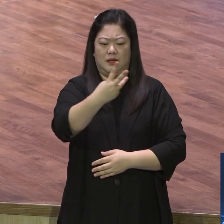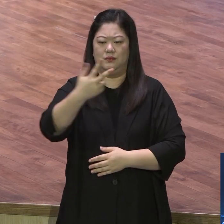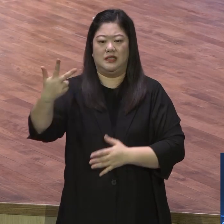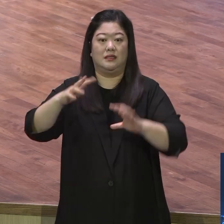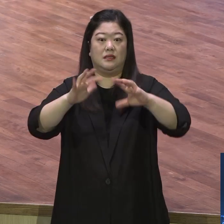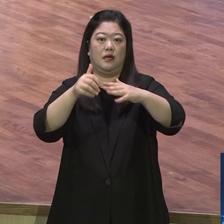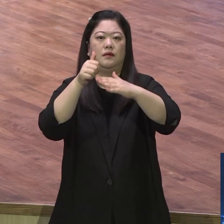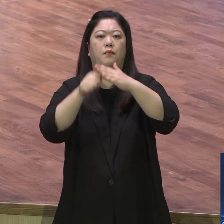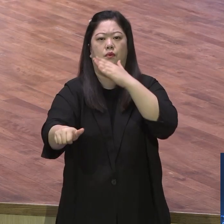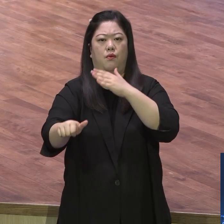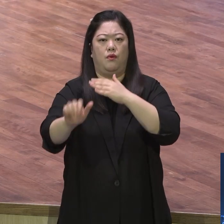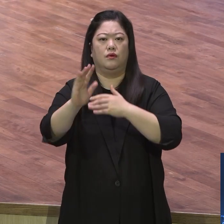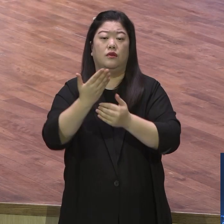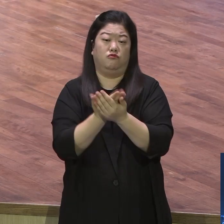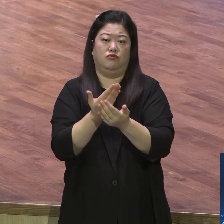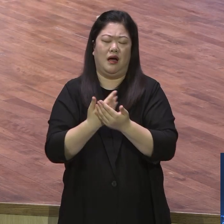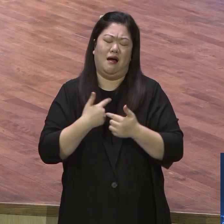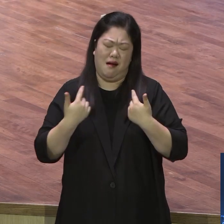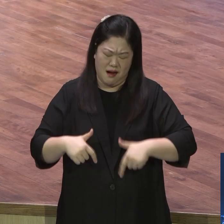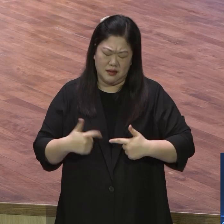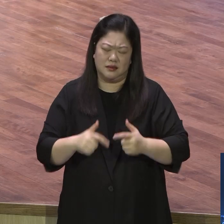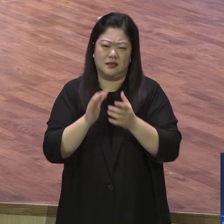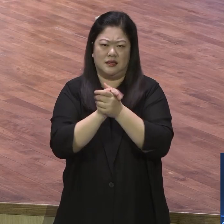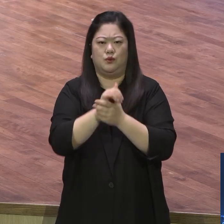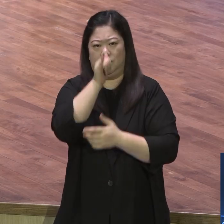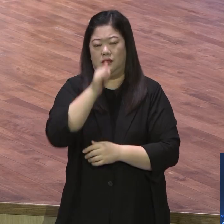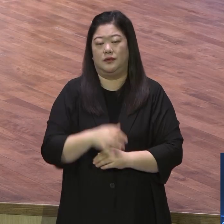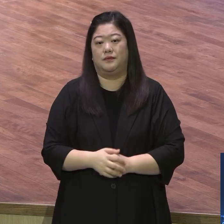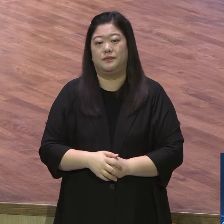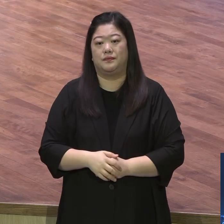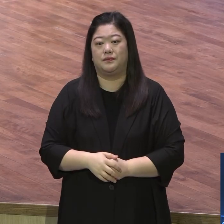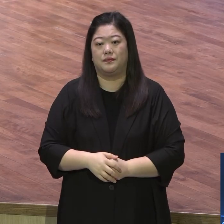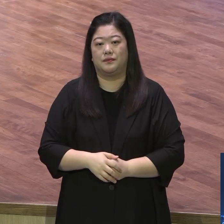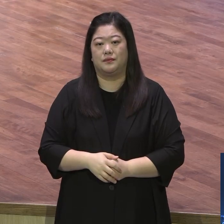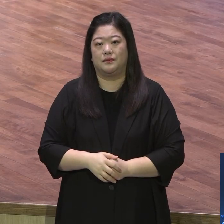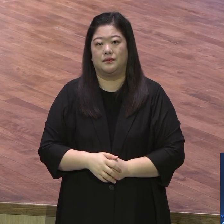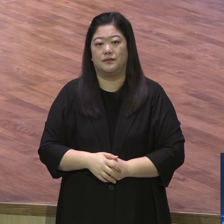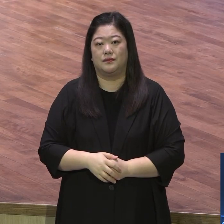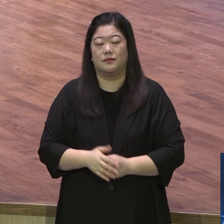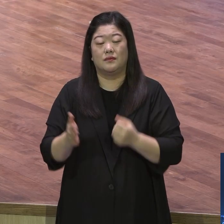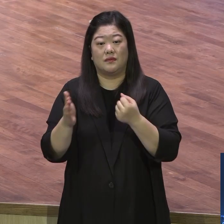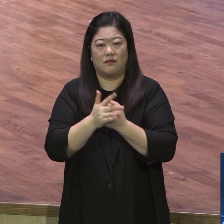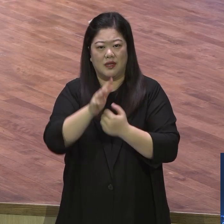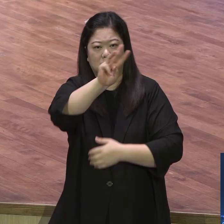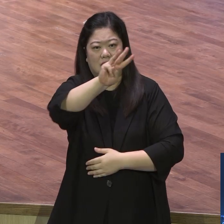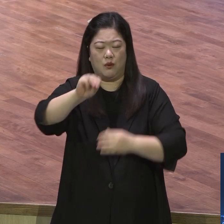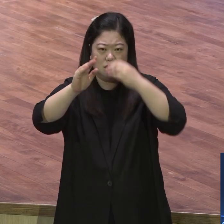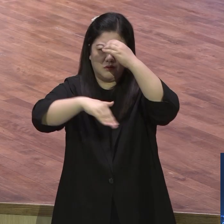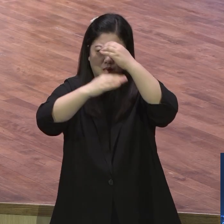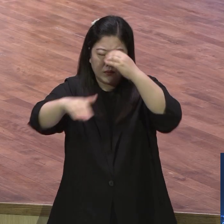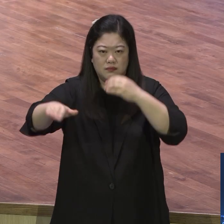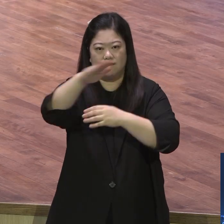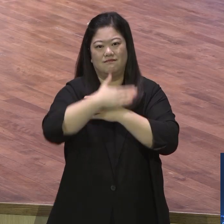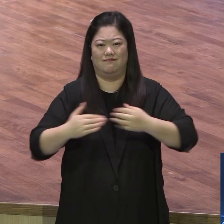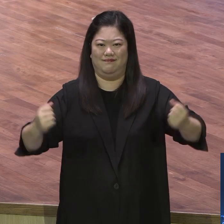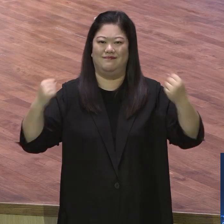저는 하나님 앞에 기도하기 때문에 우리 가족들은 분명히 지켜줄 줄 확신합니다